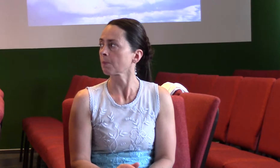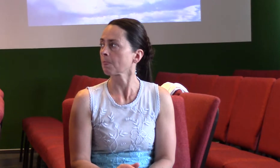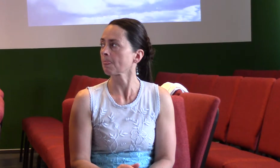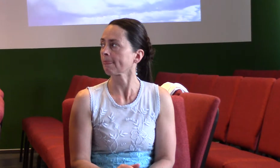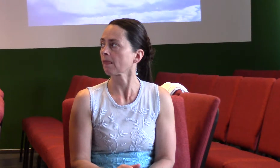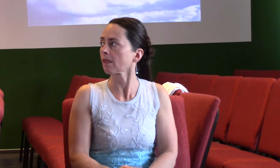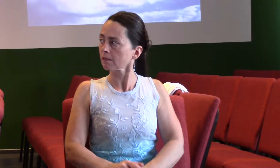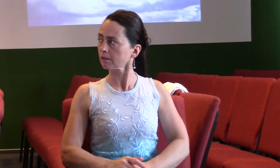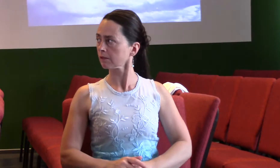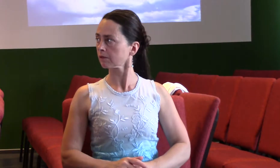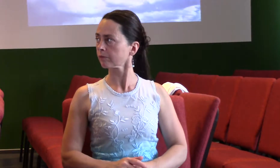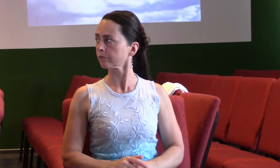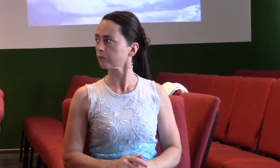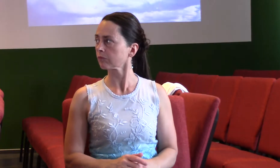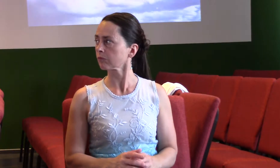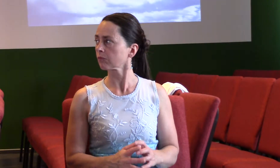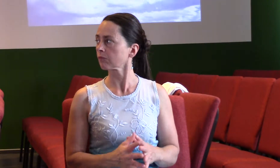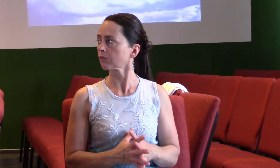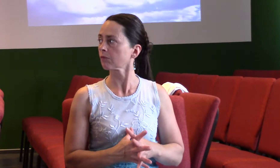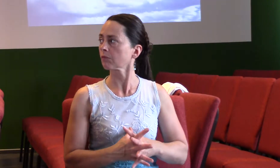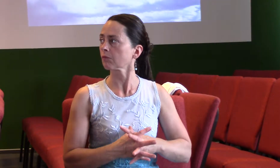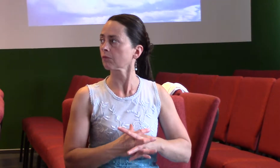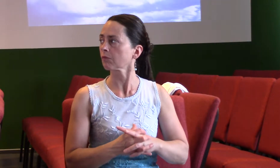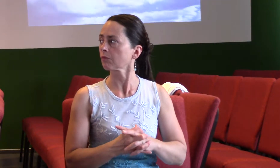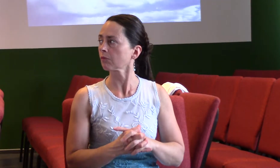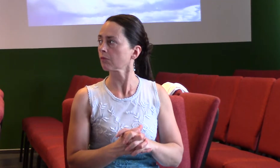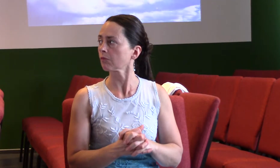Pokud ale tu naši víru může uloupit,